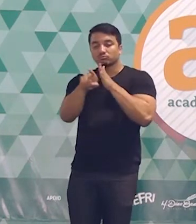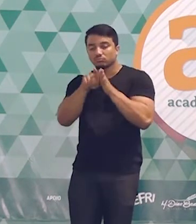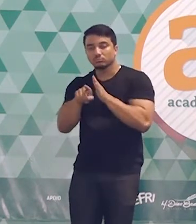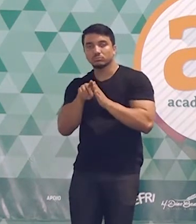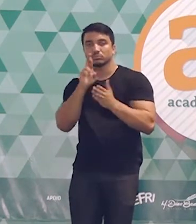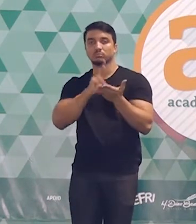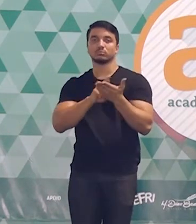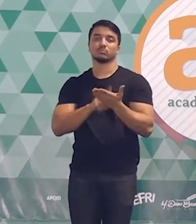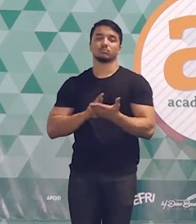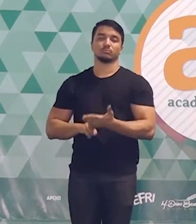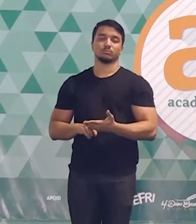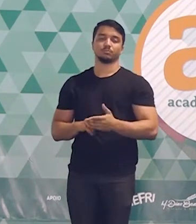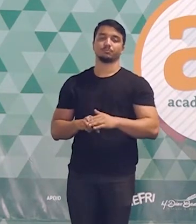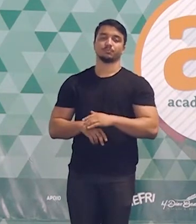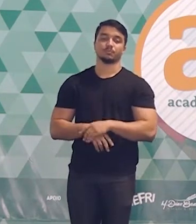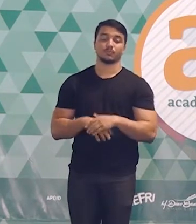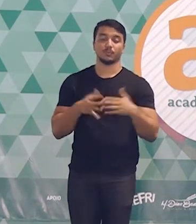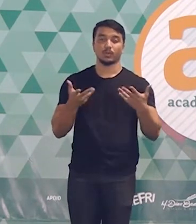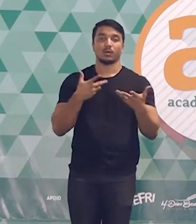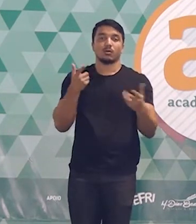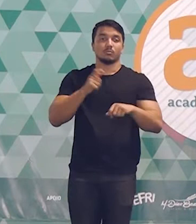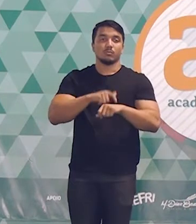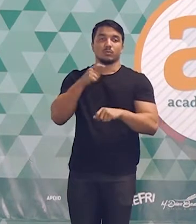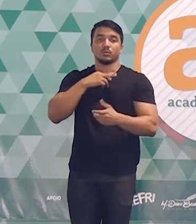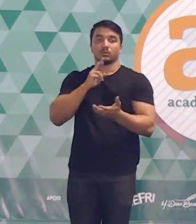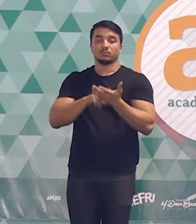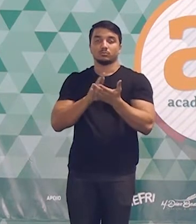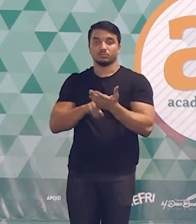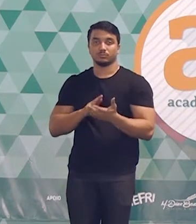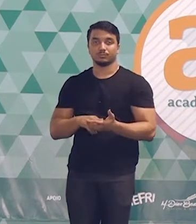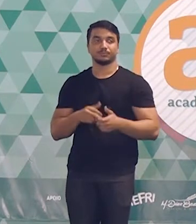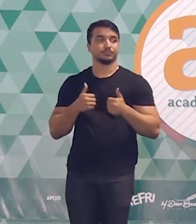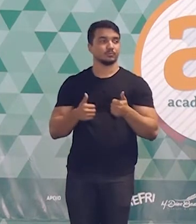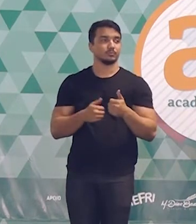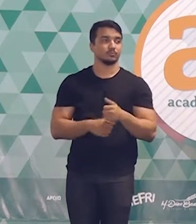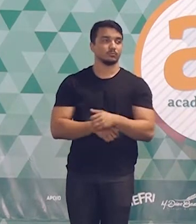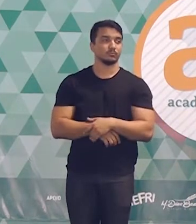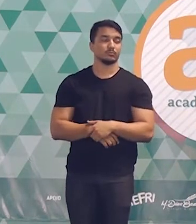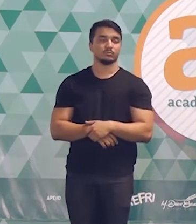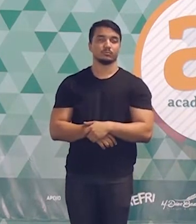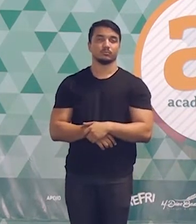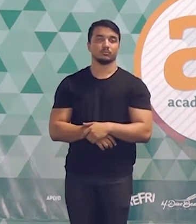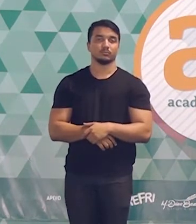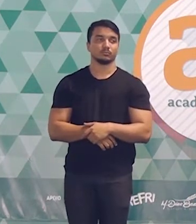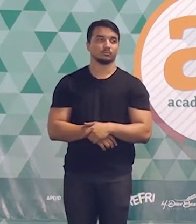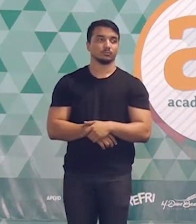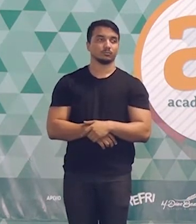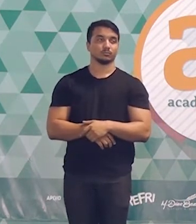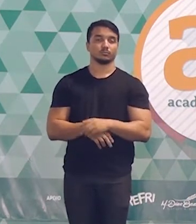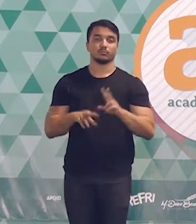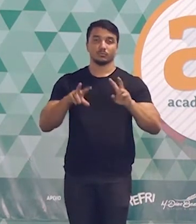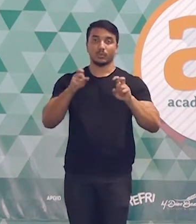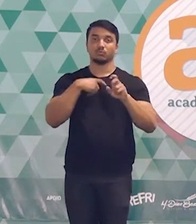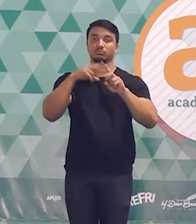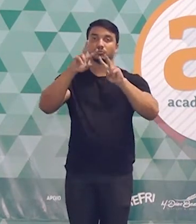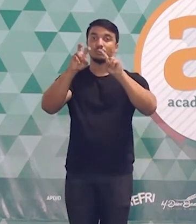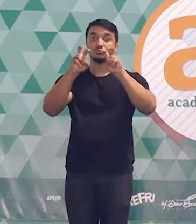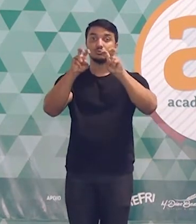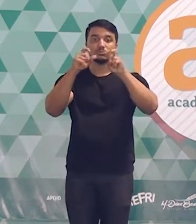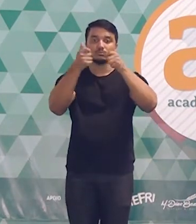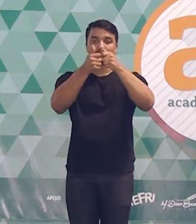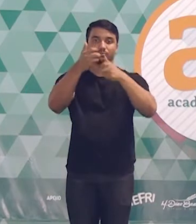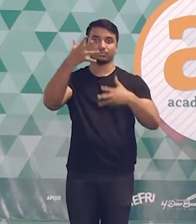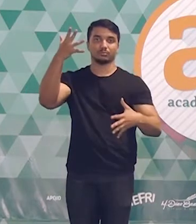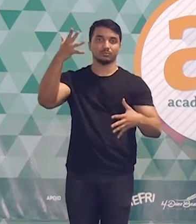questões. Então, será um momento para a resolução de questões. Tudo bem? Resolvendo questões sobre os mais variados